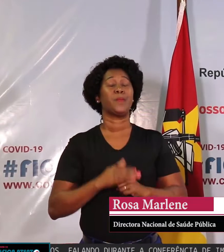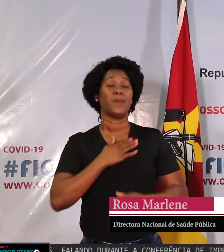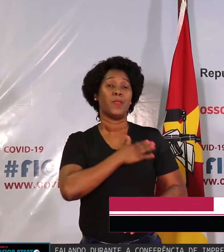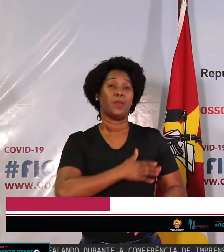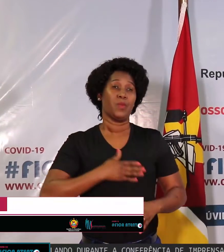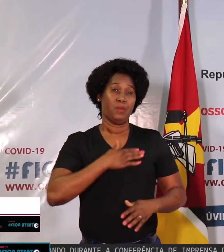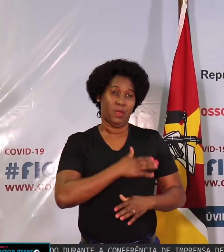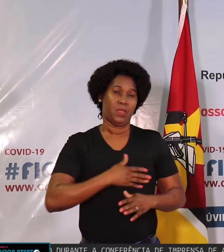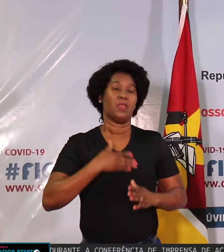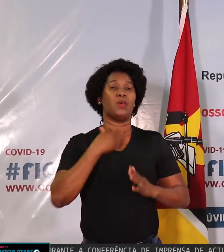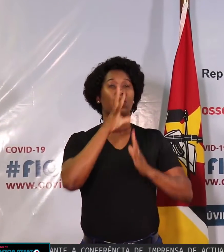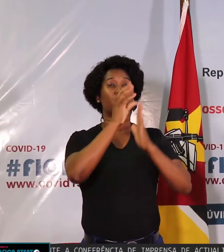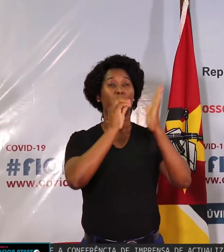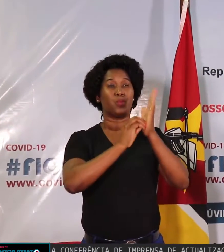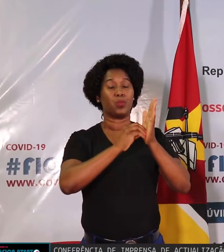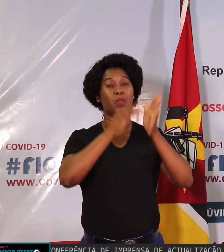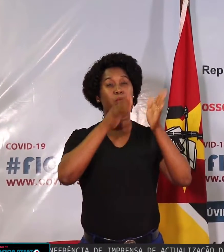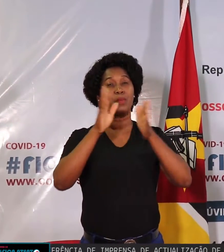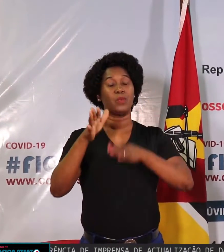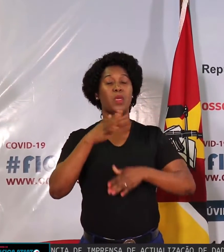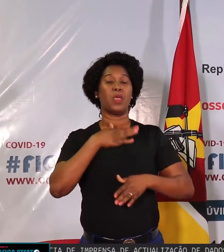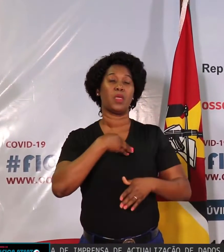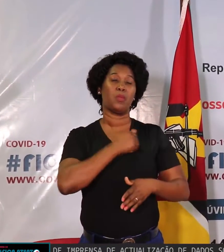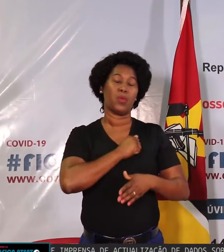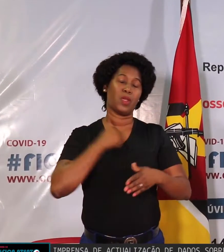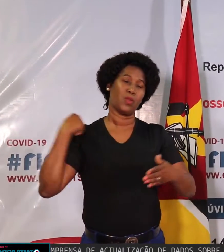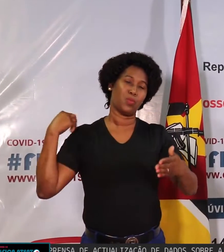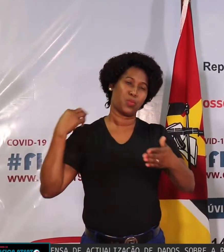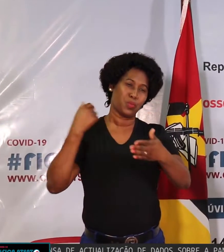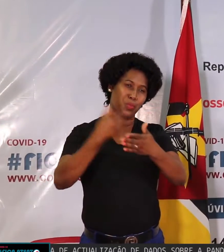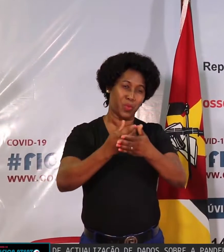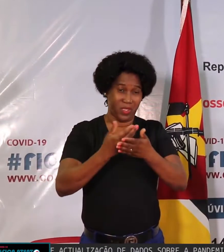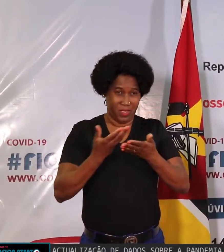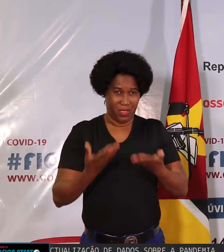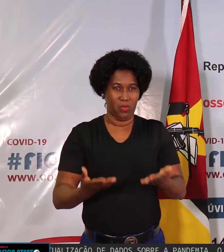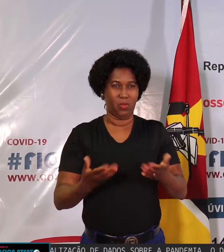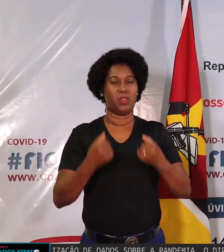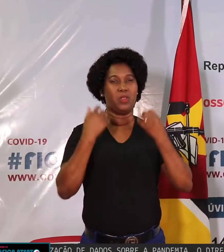Infelizmente, o total cumulativo de óbitos até hoje é de